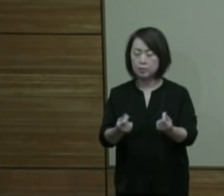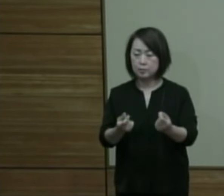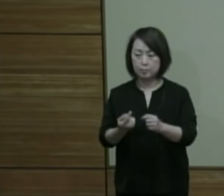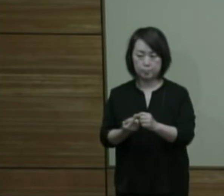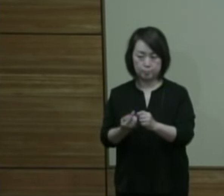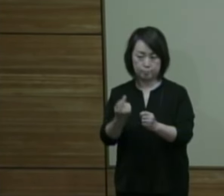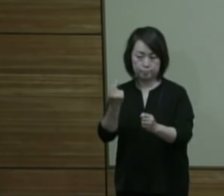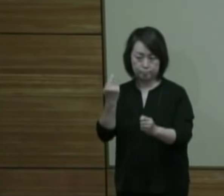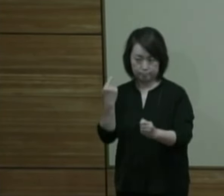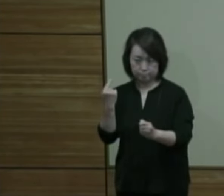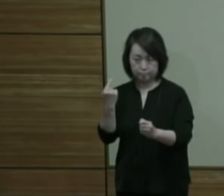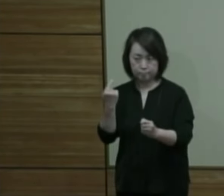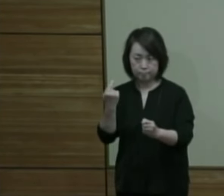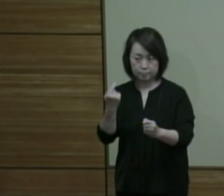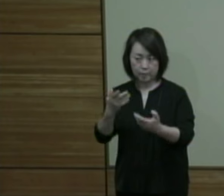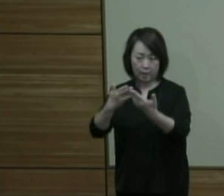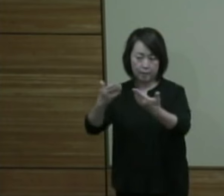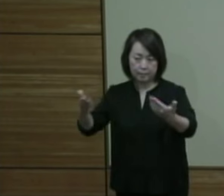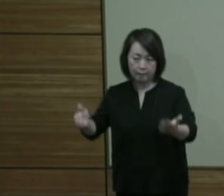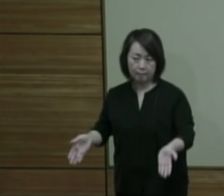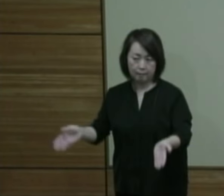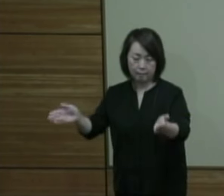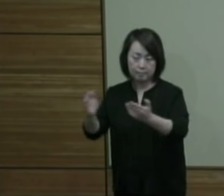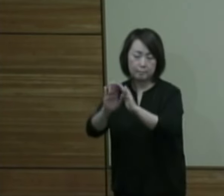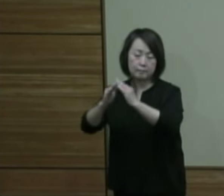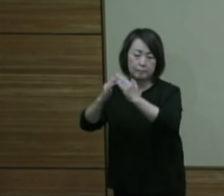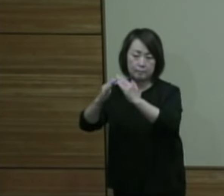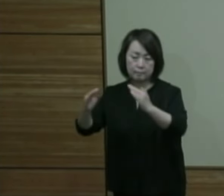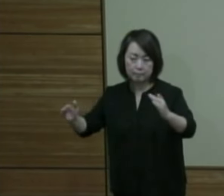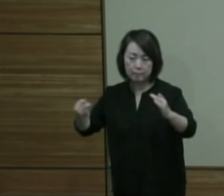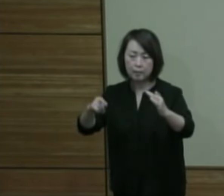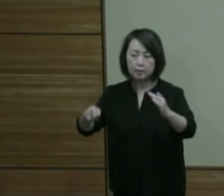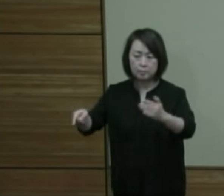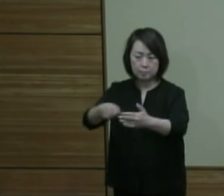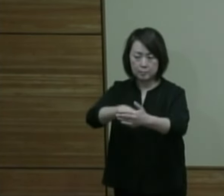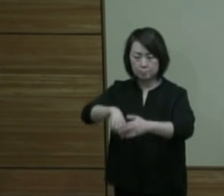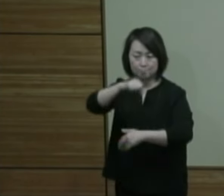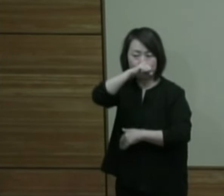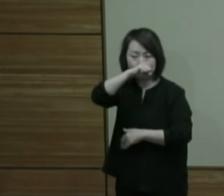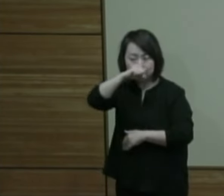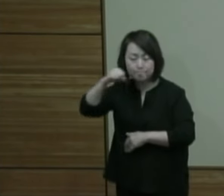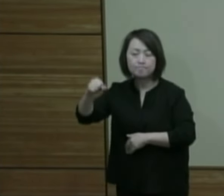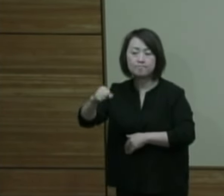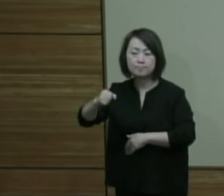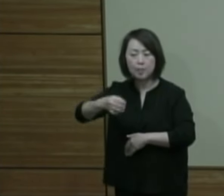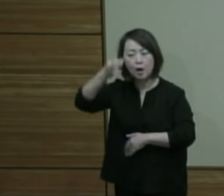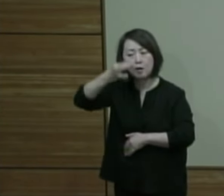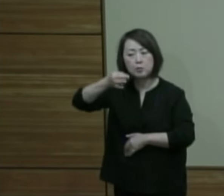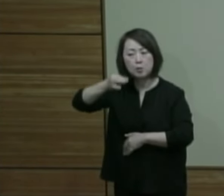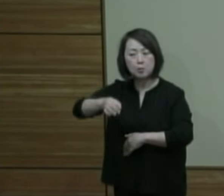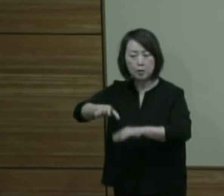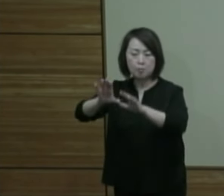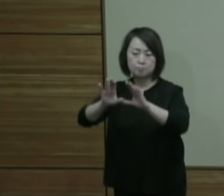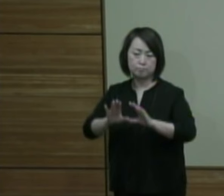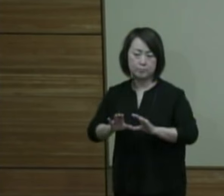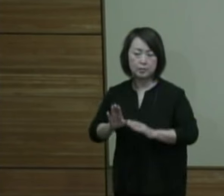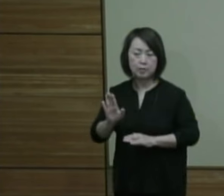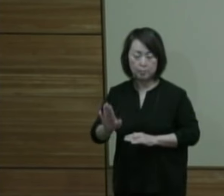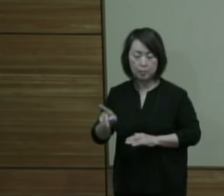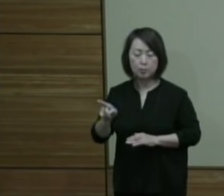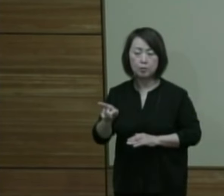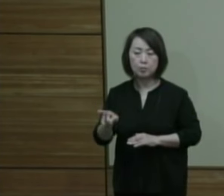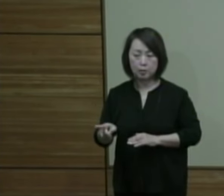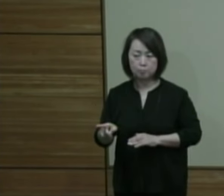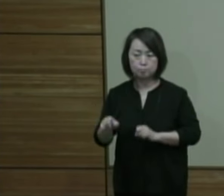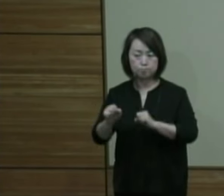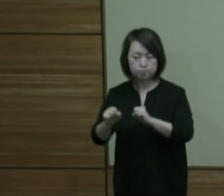のですね、展覧会は素晴らしい展覧会として高く評価もいただいておりますが、これをしたの